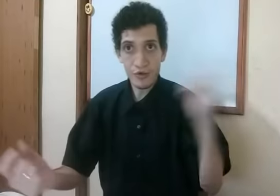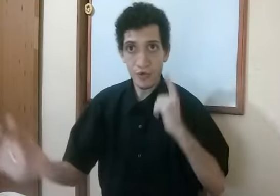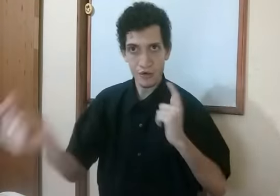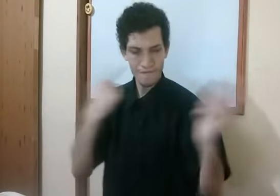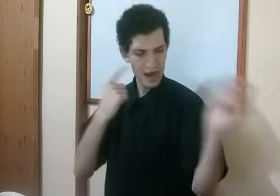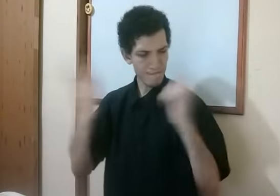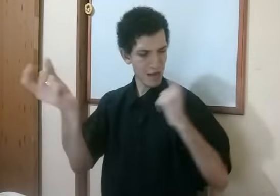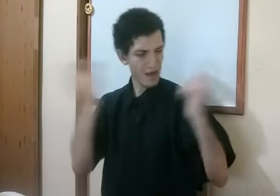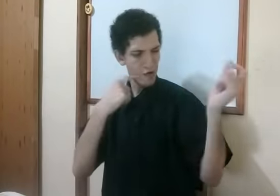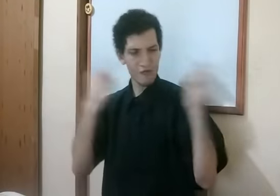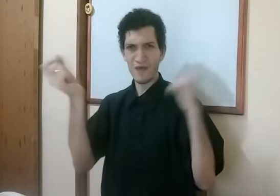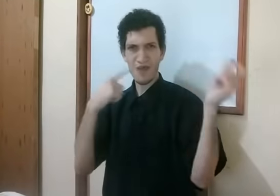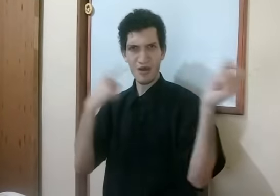pessoas para o meu pendendo.